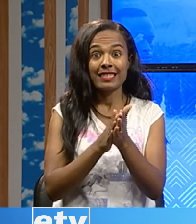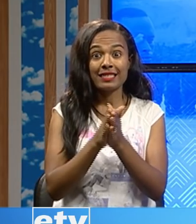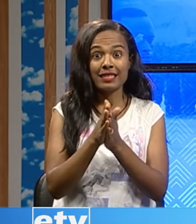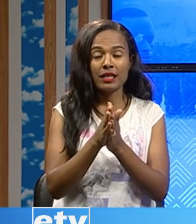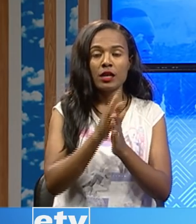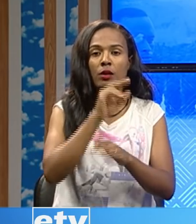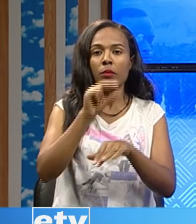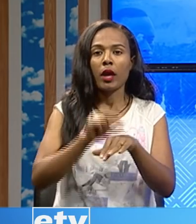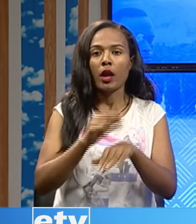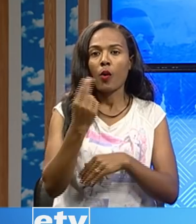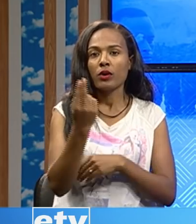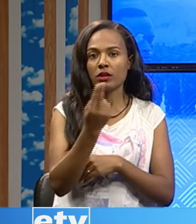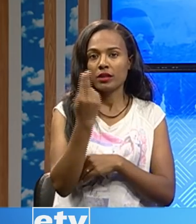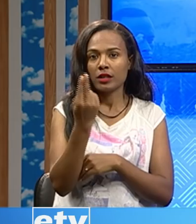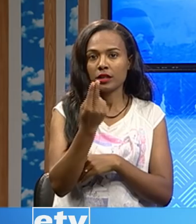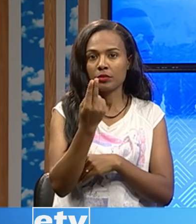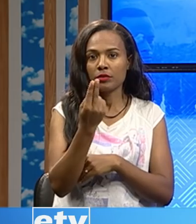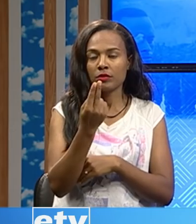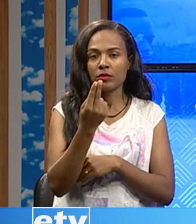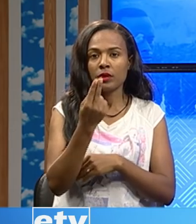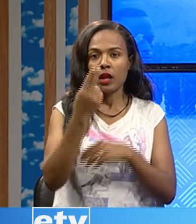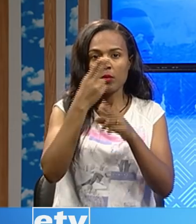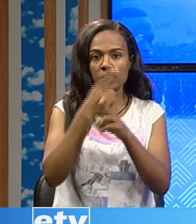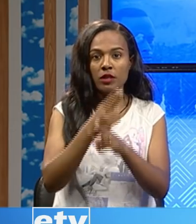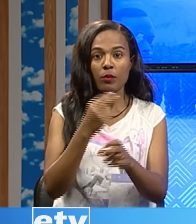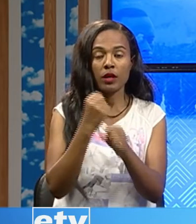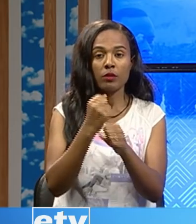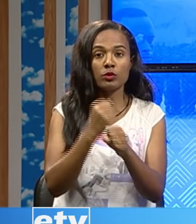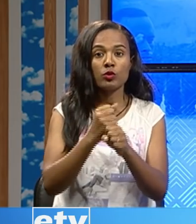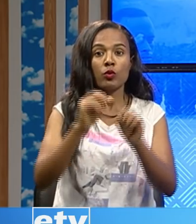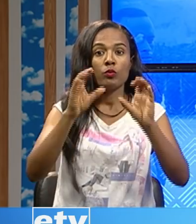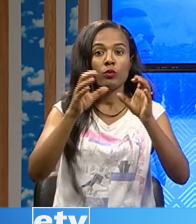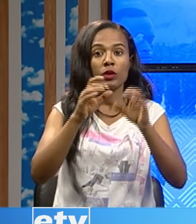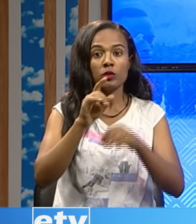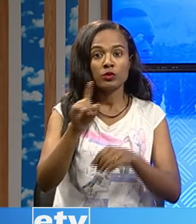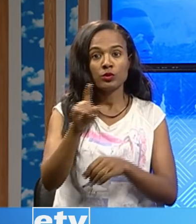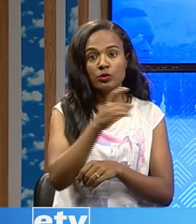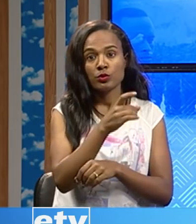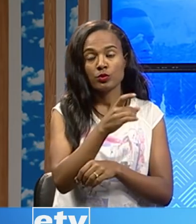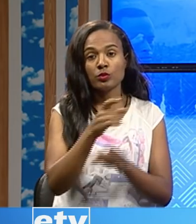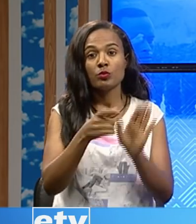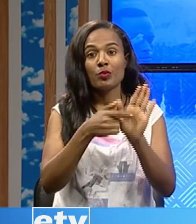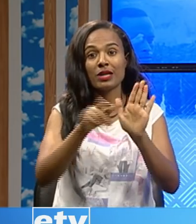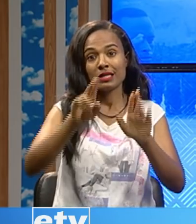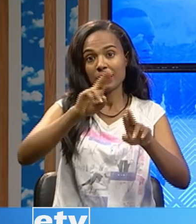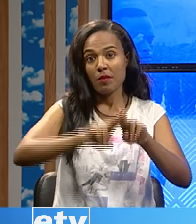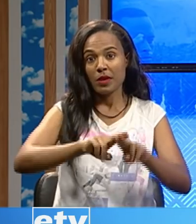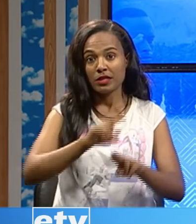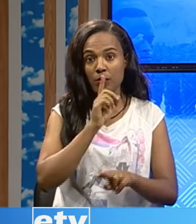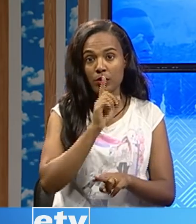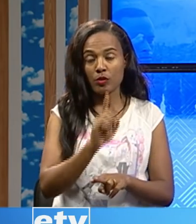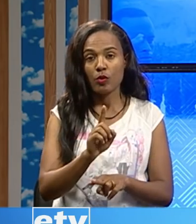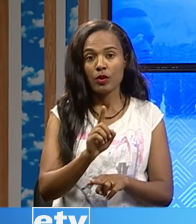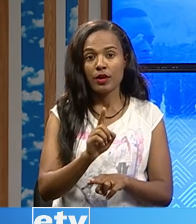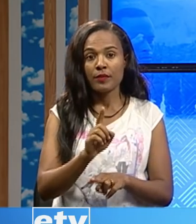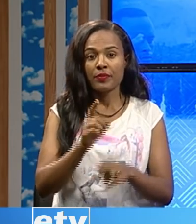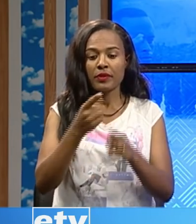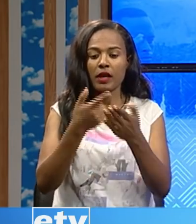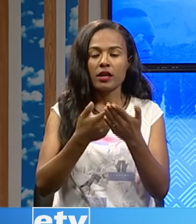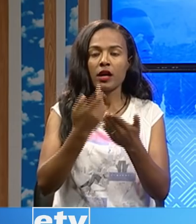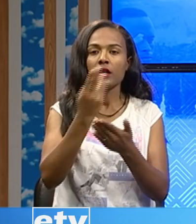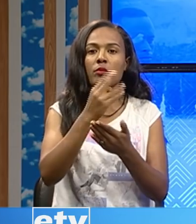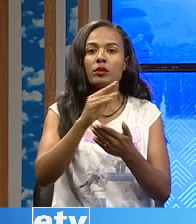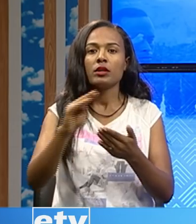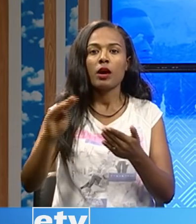ብሔራዊ ጥቅም ለማስከበር የሚሰሩ ሚዲያዎች እንደሆኑ በግልጽ የሚያስቀምጥ ነው። ታዲያ